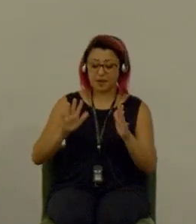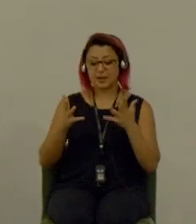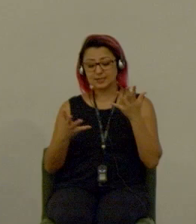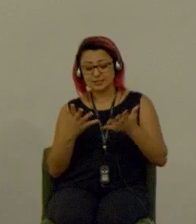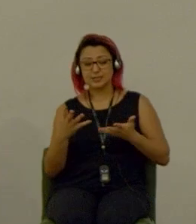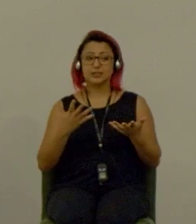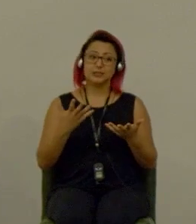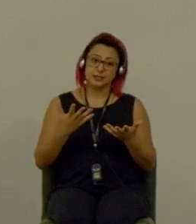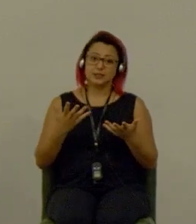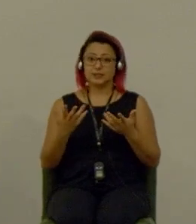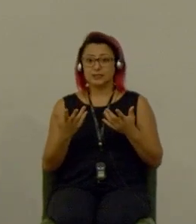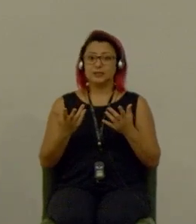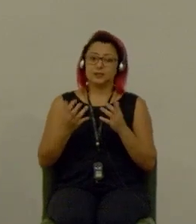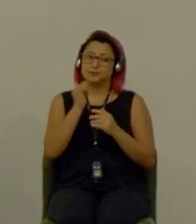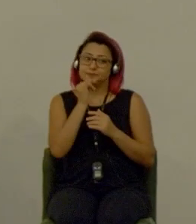entités